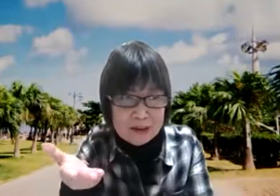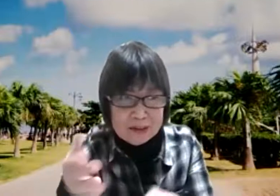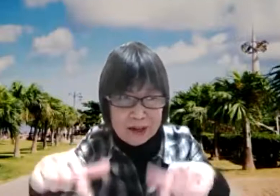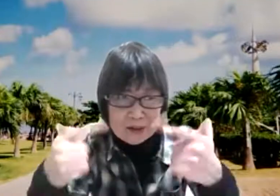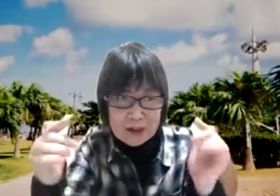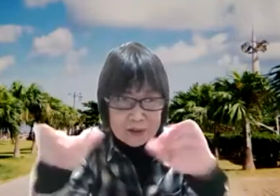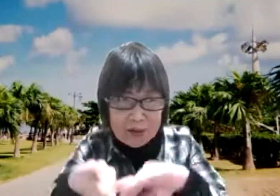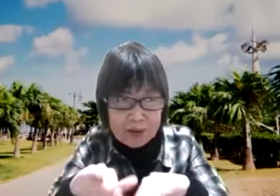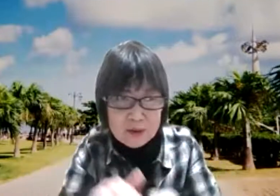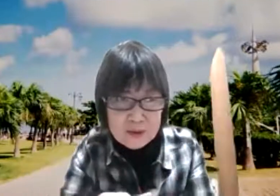タリさんの、